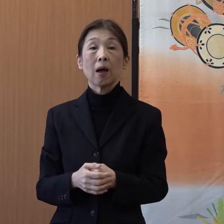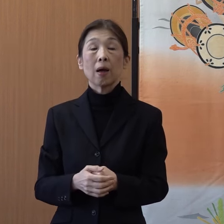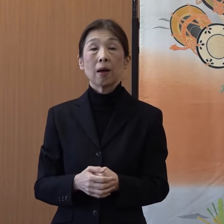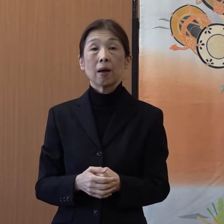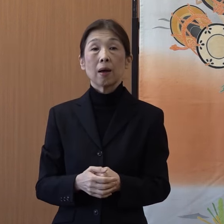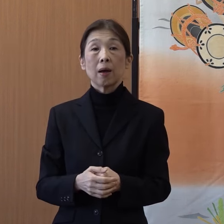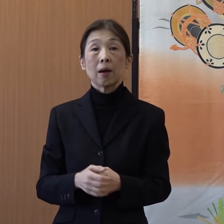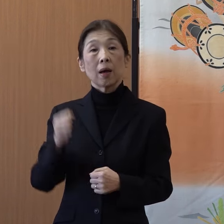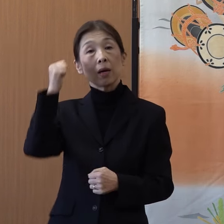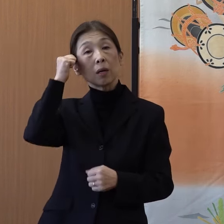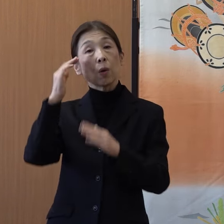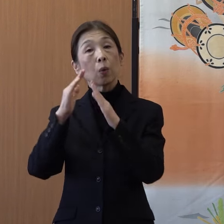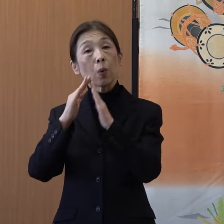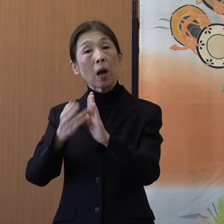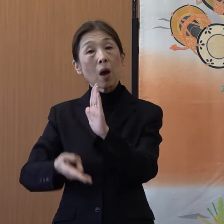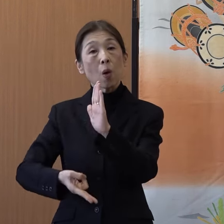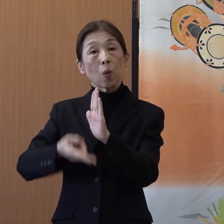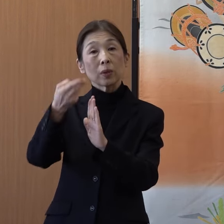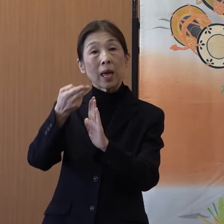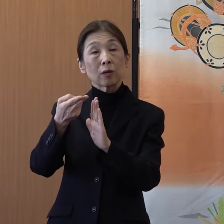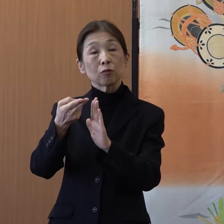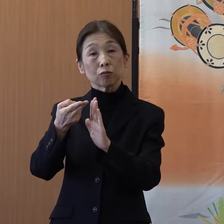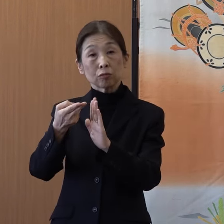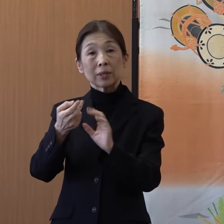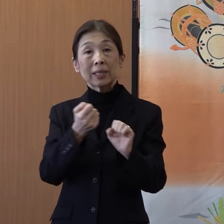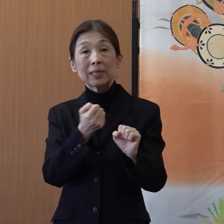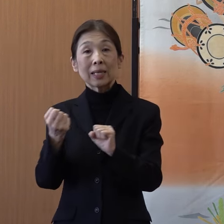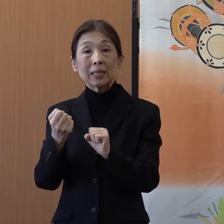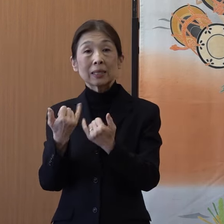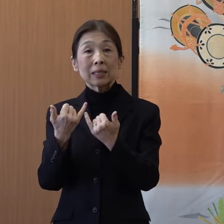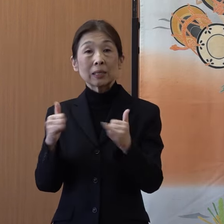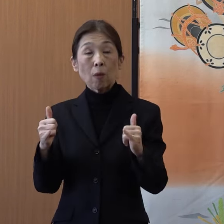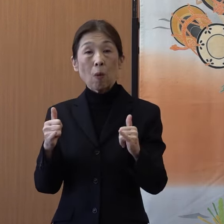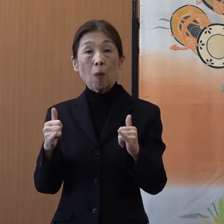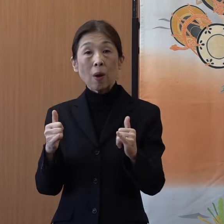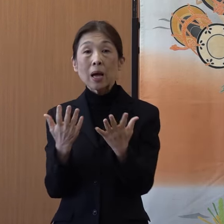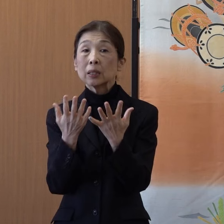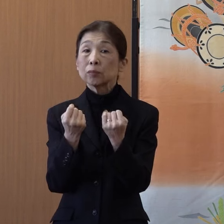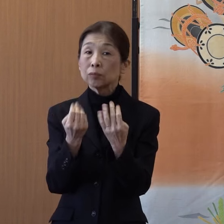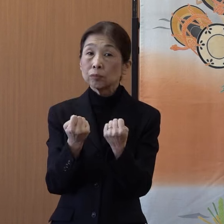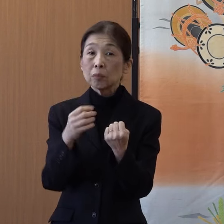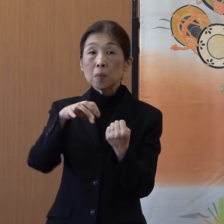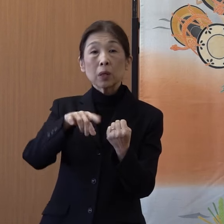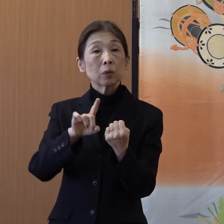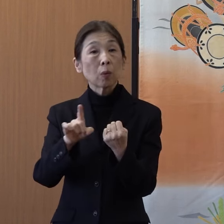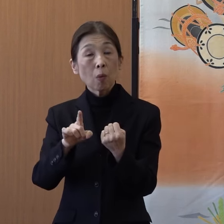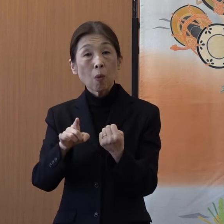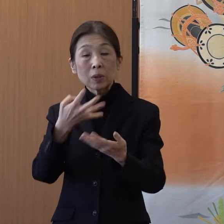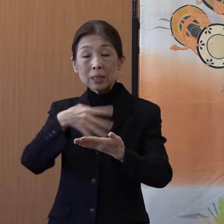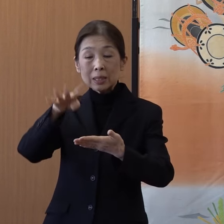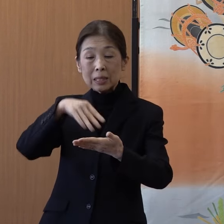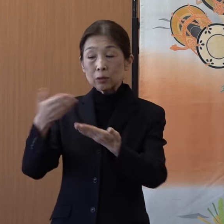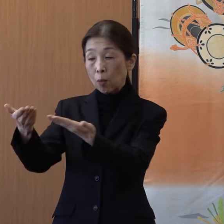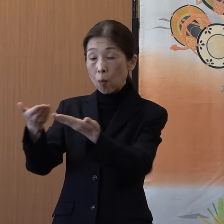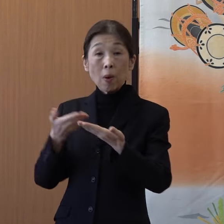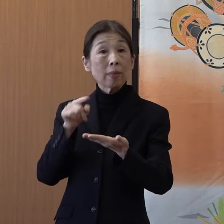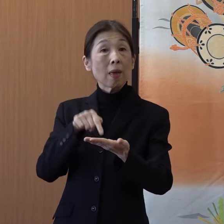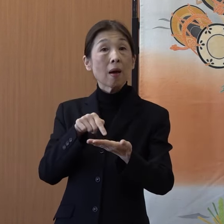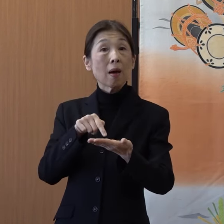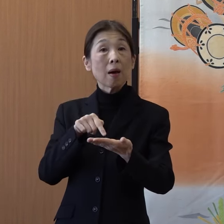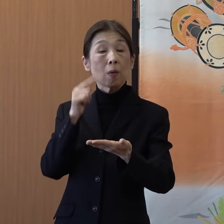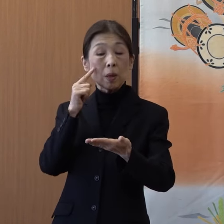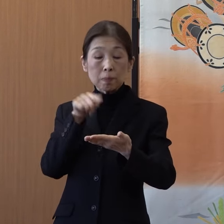旅館やホテルに避難している方々がどんな方々がどのくらいどこにいるというリストを頂戴しました。でこの方々